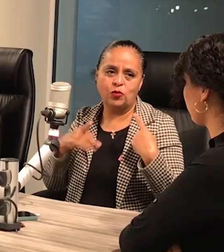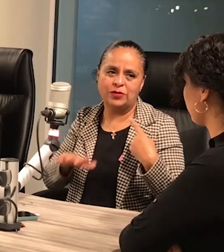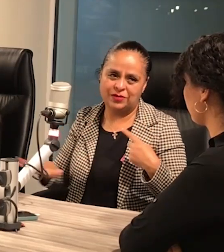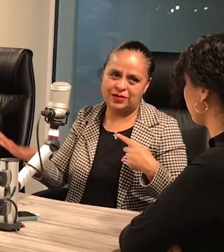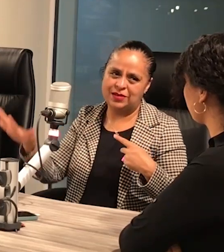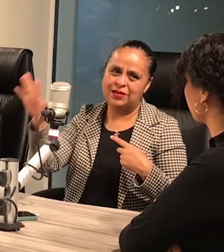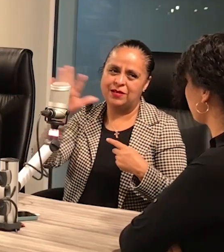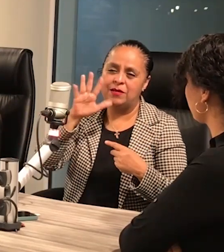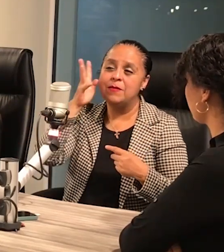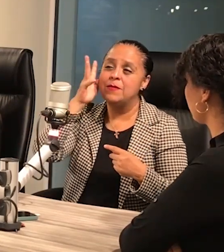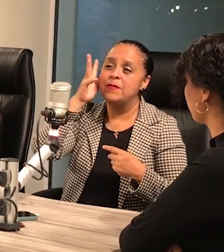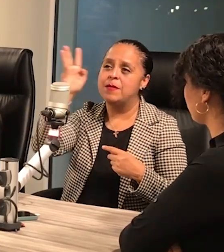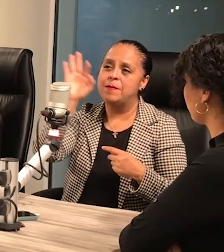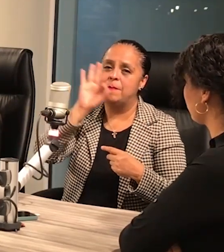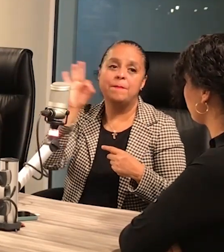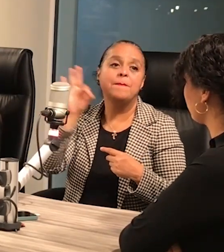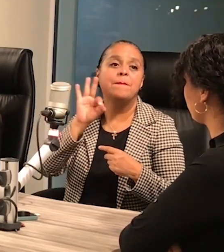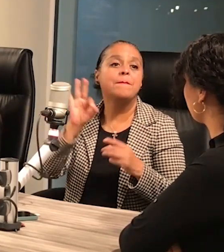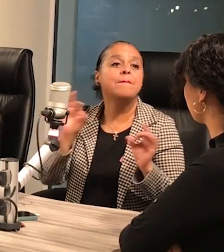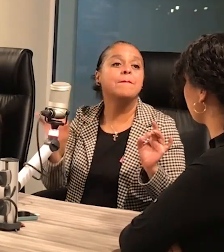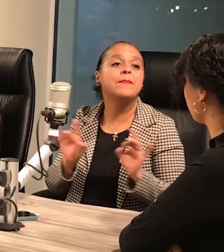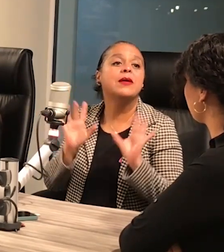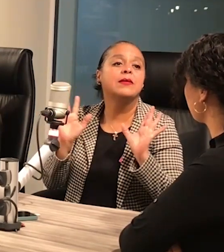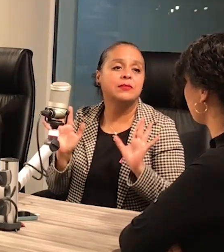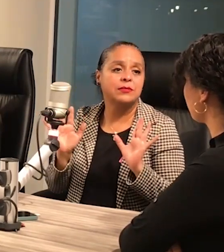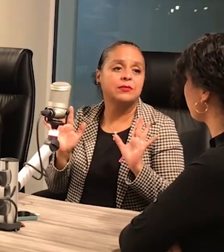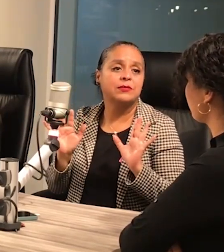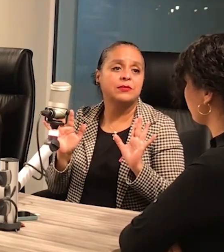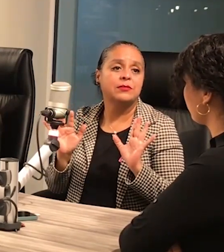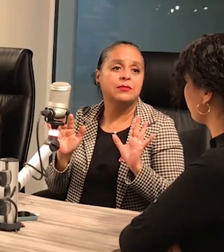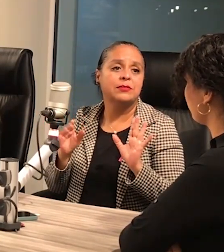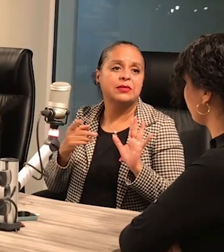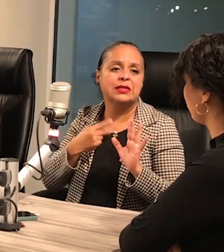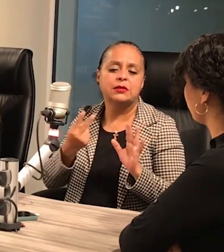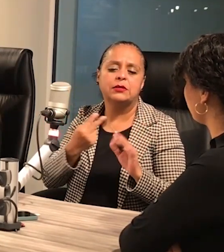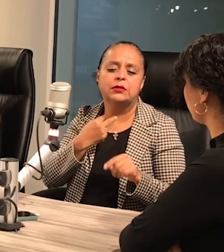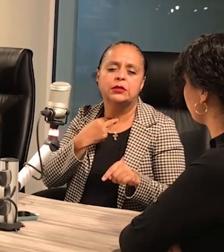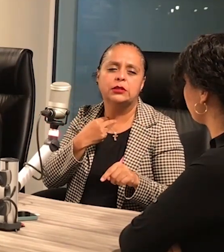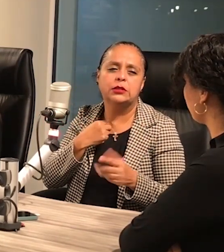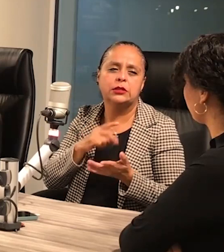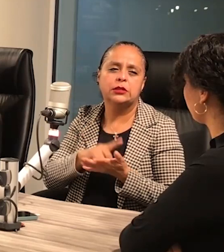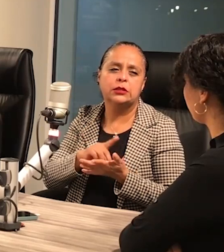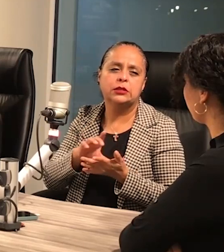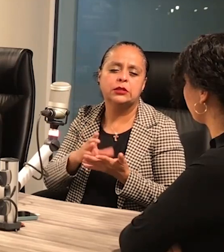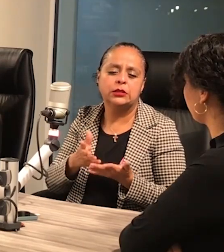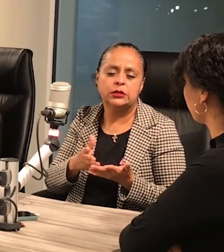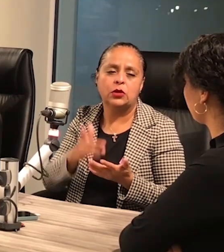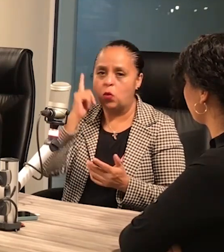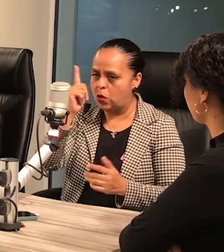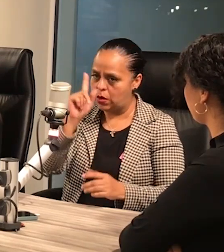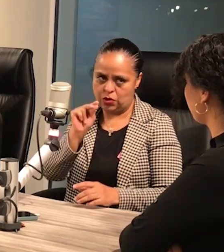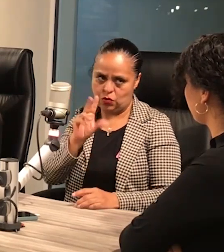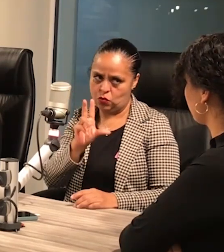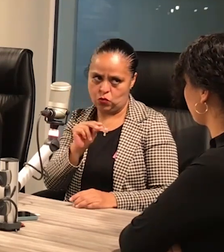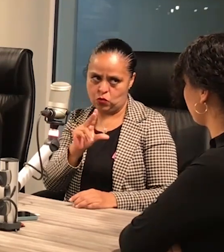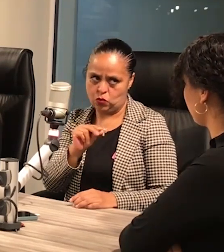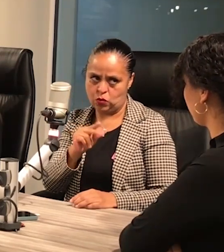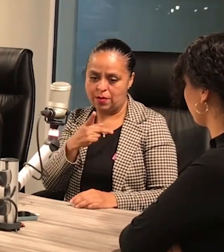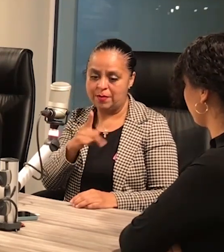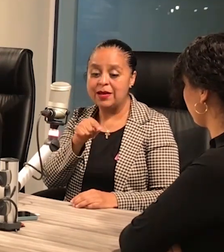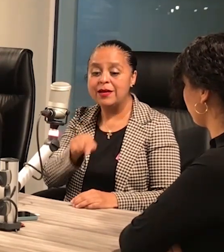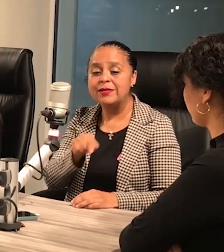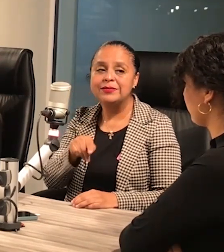porque todos en algún momento podemos ocupar ese boleto de la discapacidad, que ojalá no sea, pero que ahí